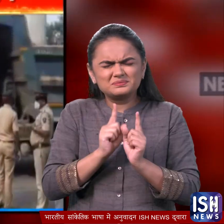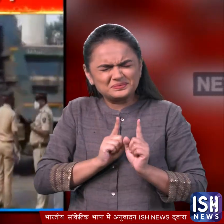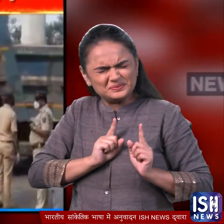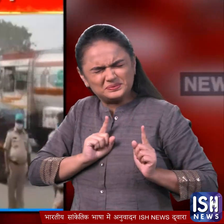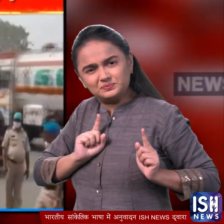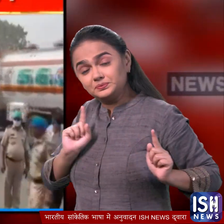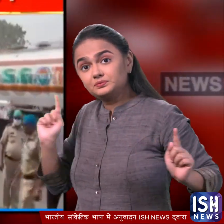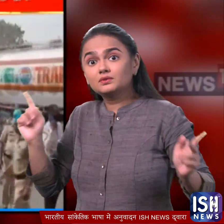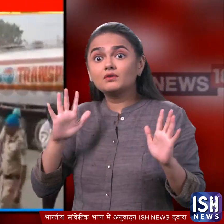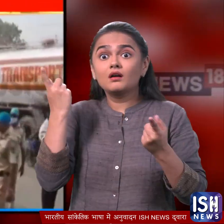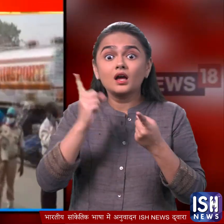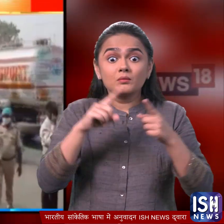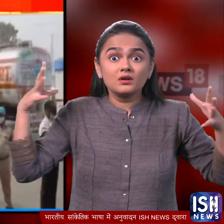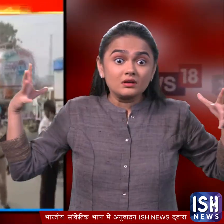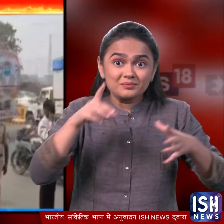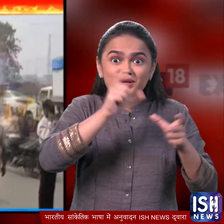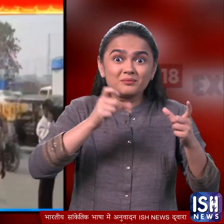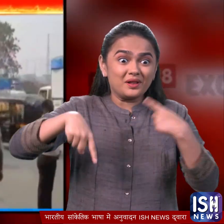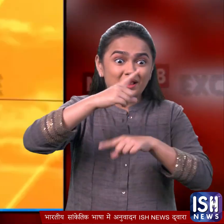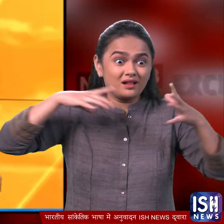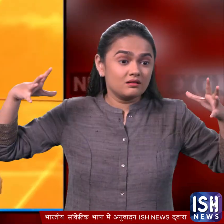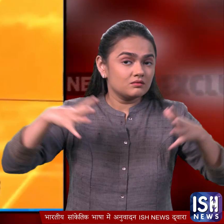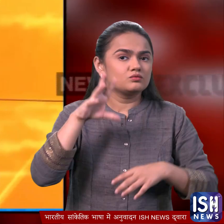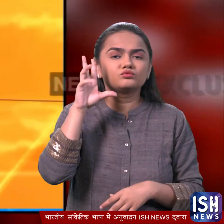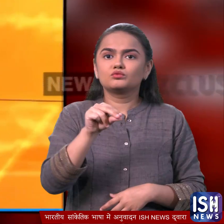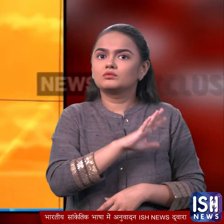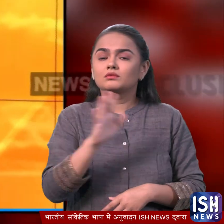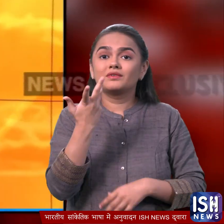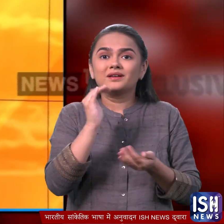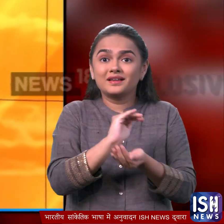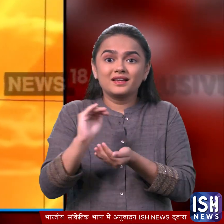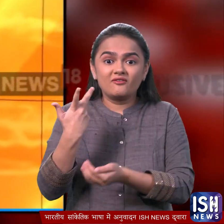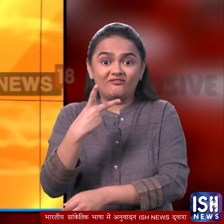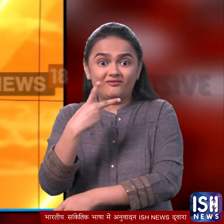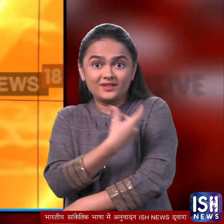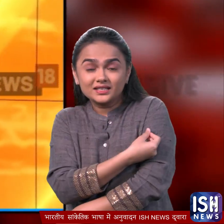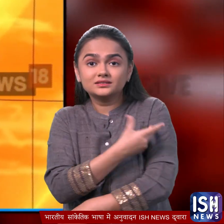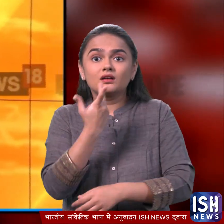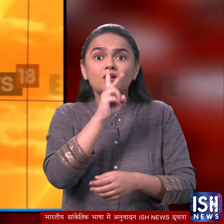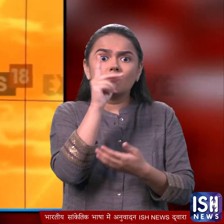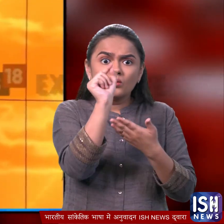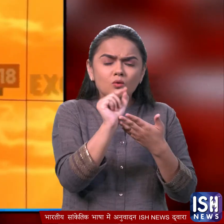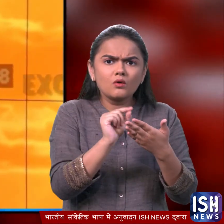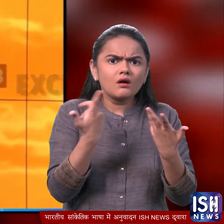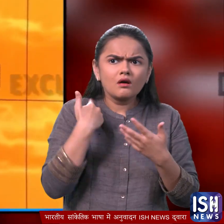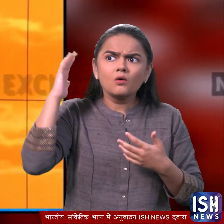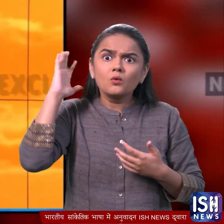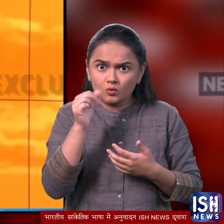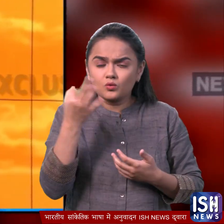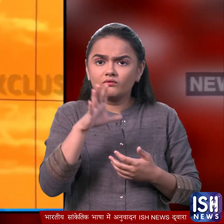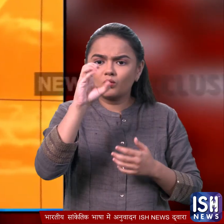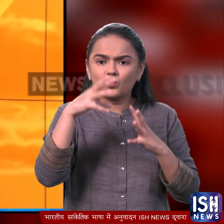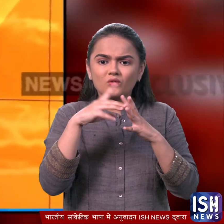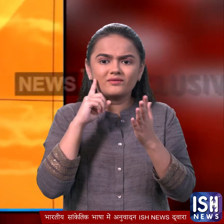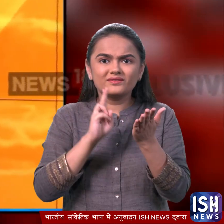पर की जाएगी, ताकि कहीं भीड़ इकट्ठा ना हो। वहीं बच्चों को वैक्सीन और प्रिकॉशनरी डोज पर भी कुछ अहम जानकारी सामने आई।